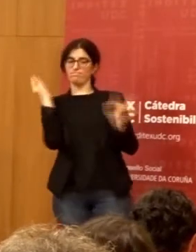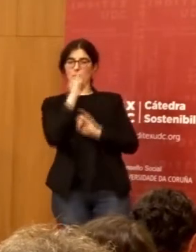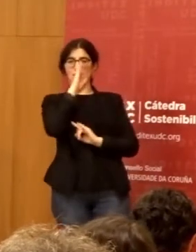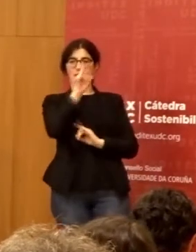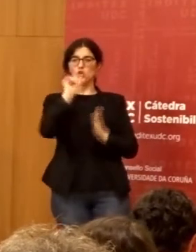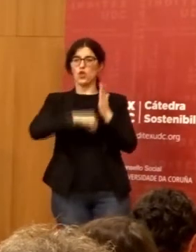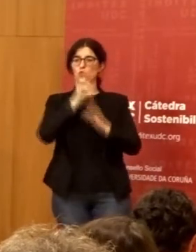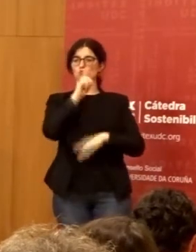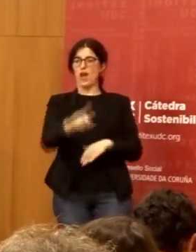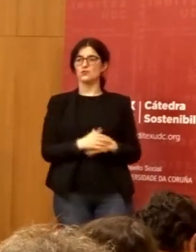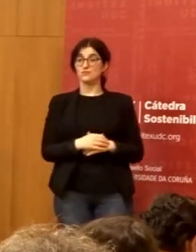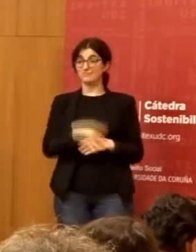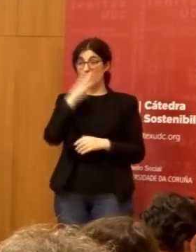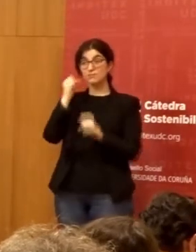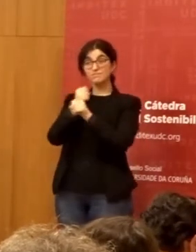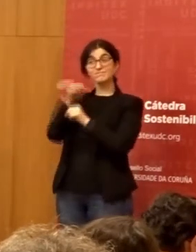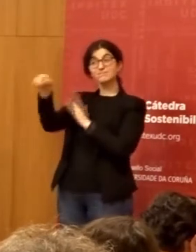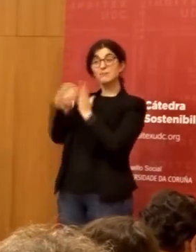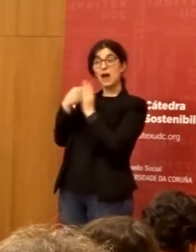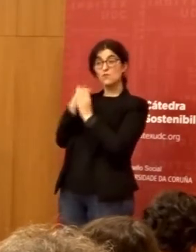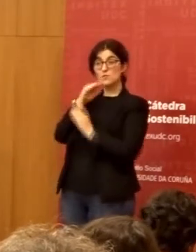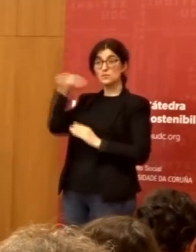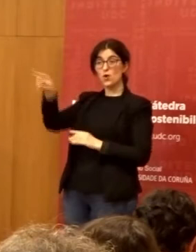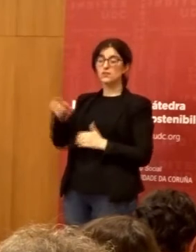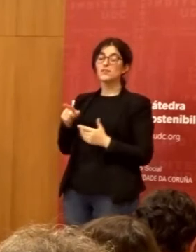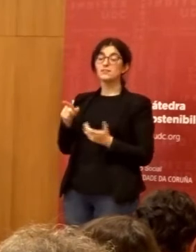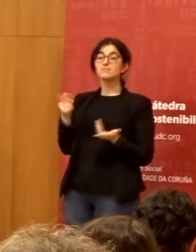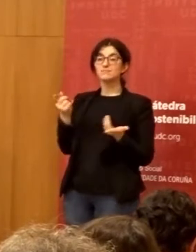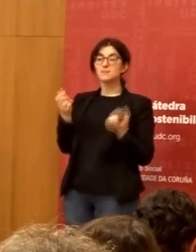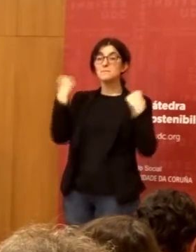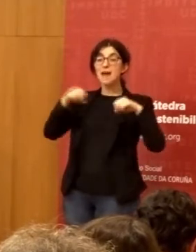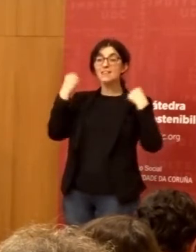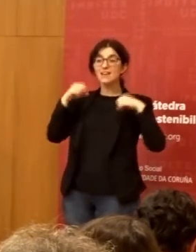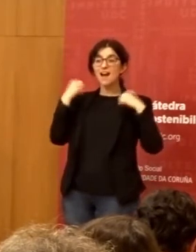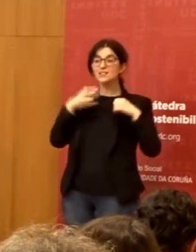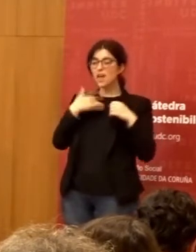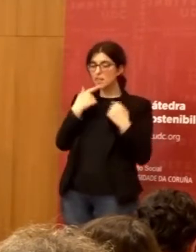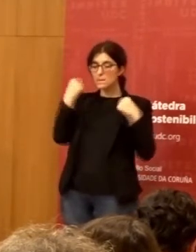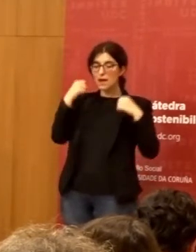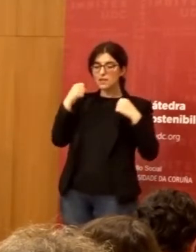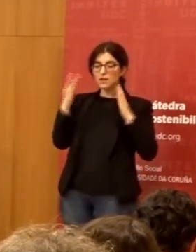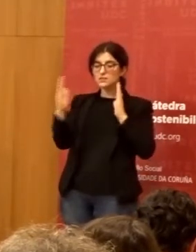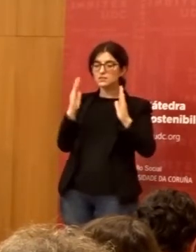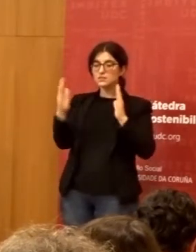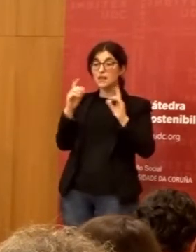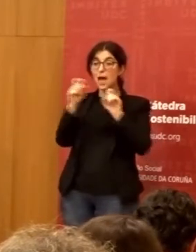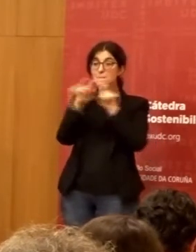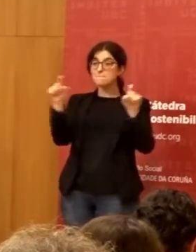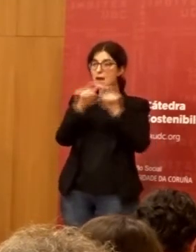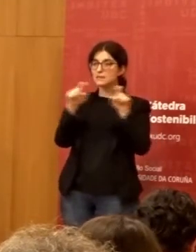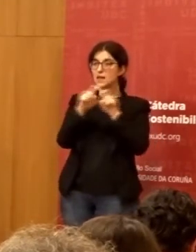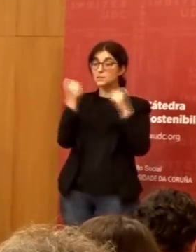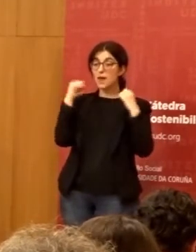año. Y está trabajando en Carrefour. O sea, había, claro, las prácticas, el hecho de que hagan prácticas en las empresas también es un paso